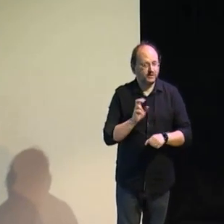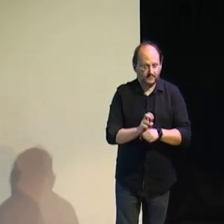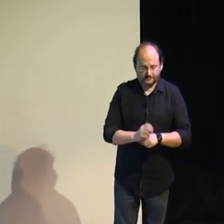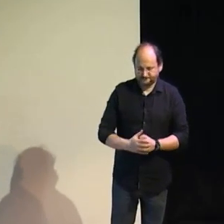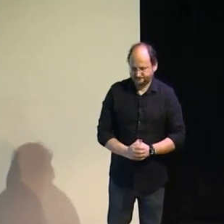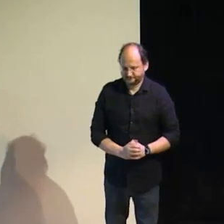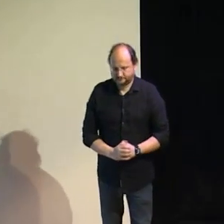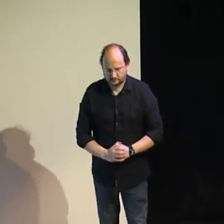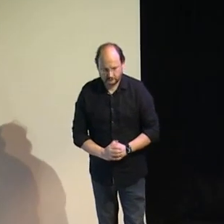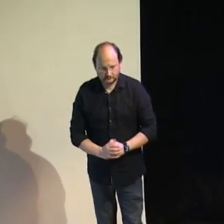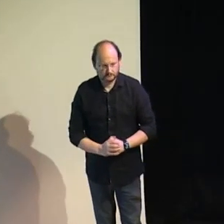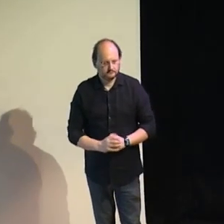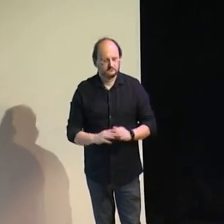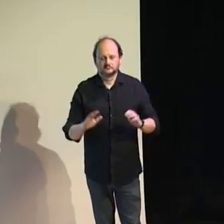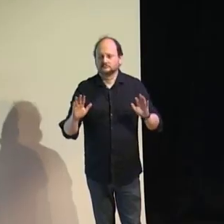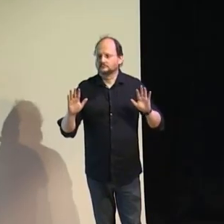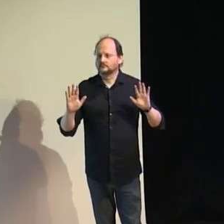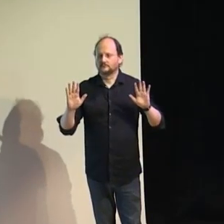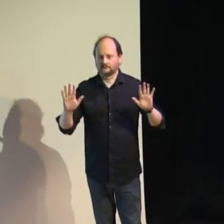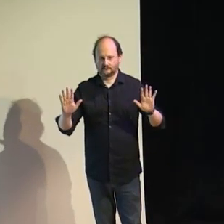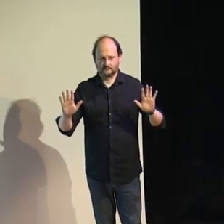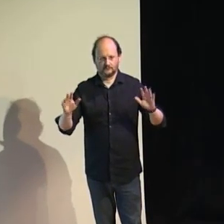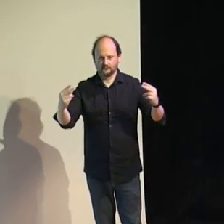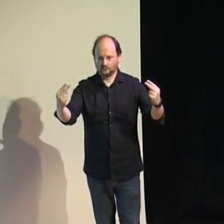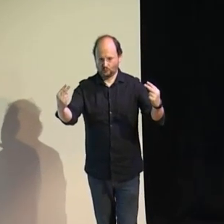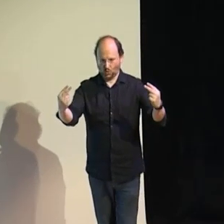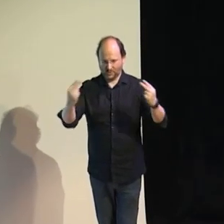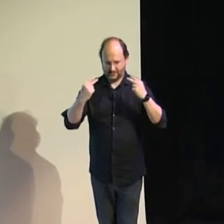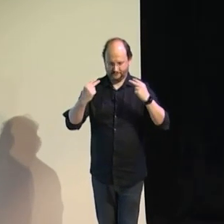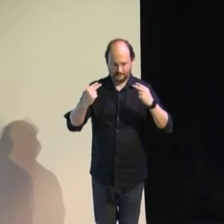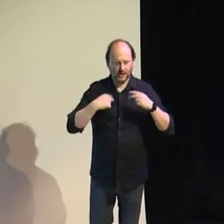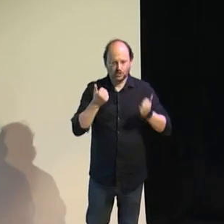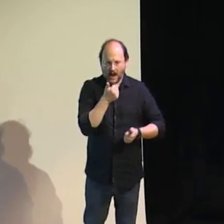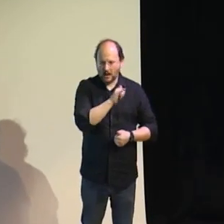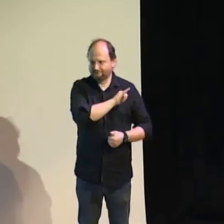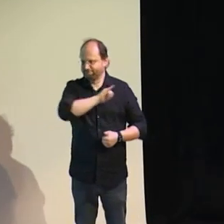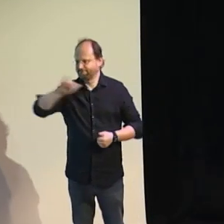Et il y a des chiffres qui ont été conservés aujourd'hui par les sourds. Regardez-moi bien.